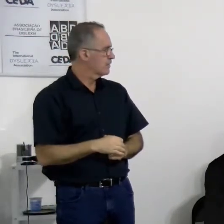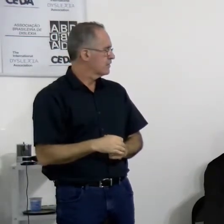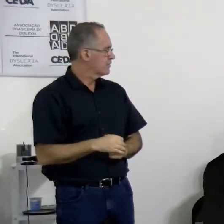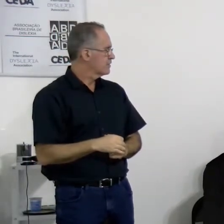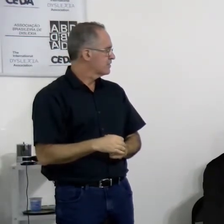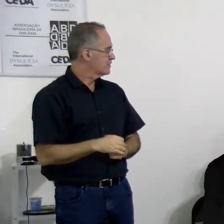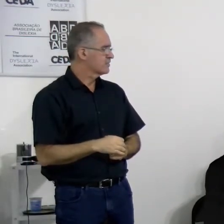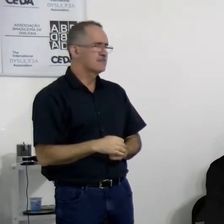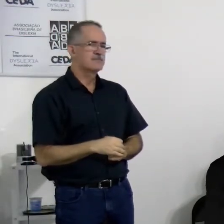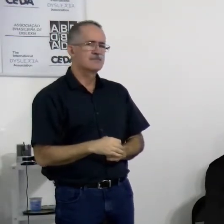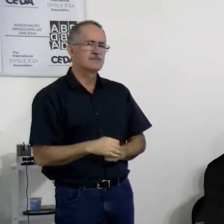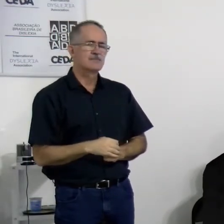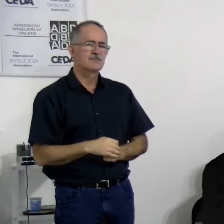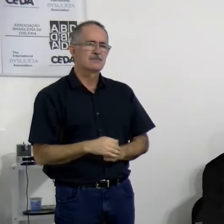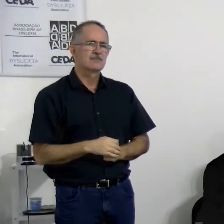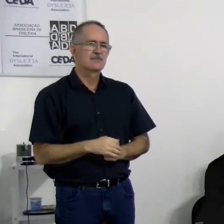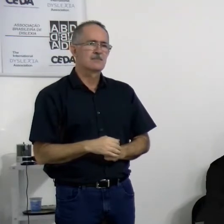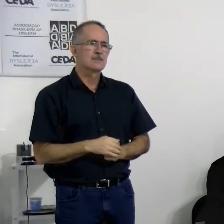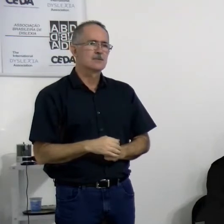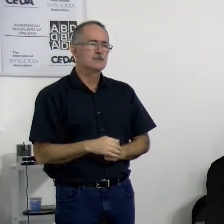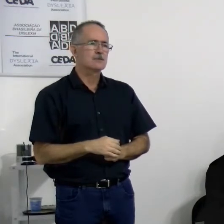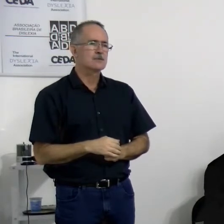She feels like your brother.